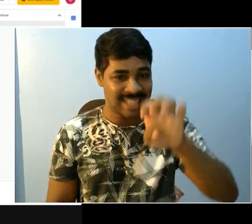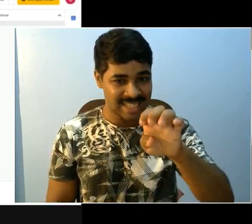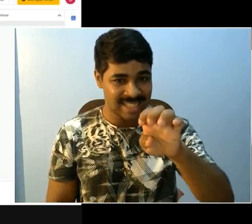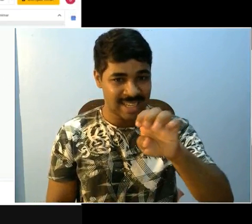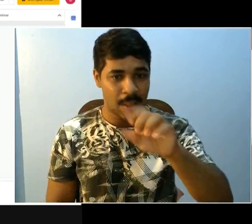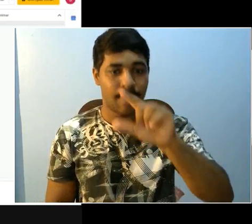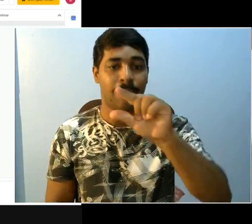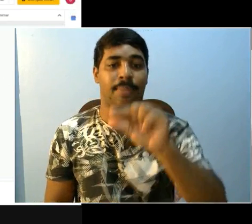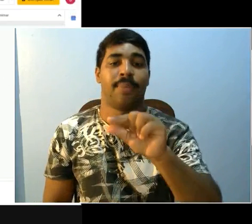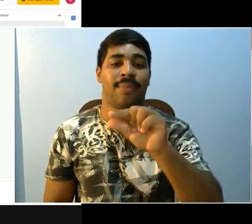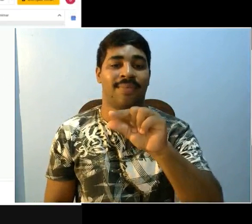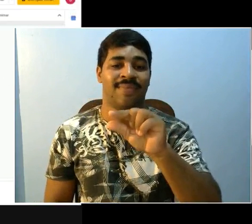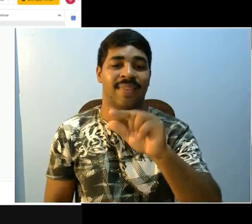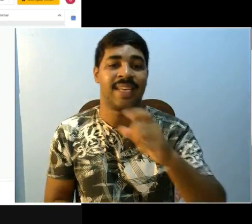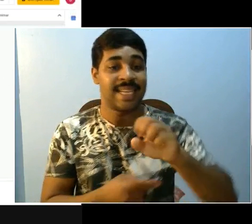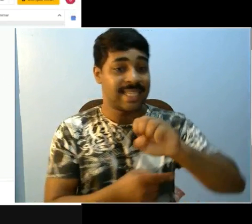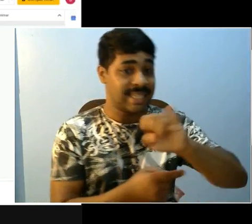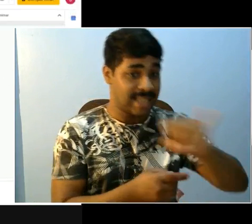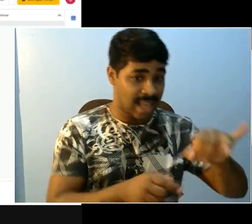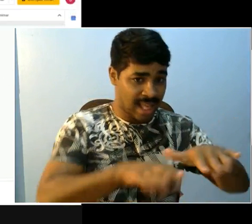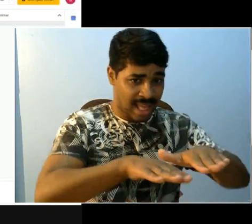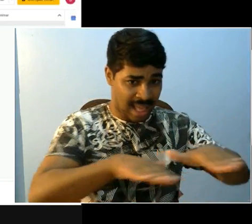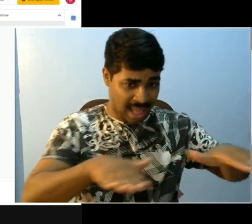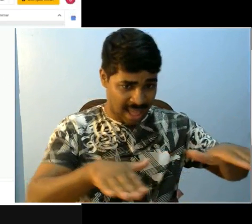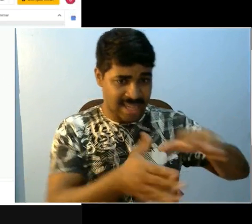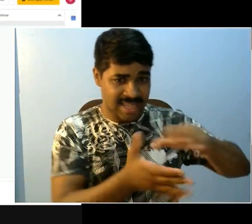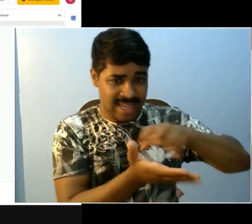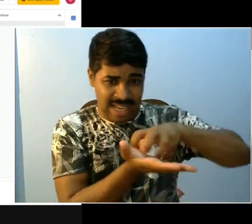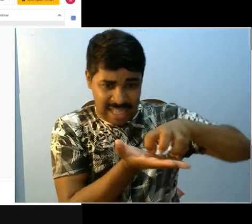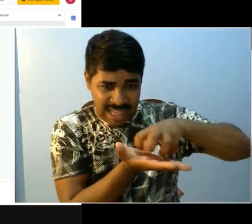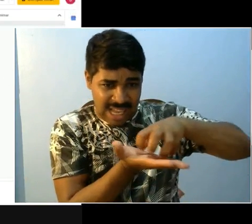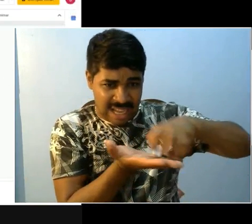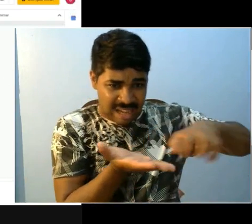menor o coeficiente de atrito.